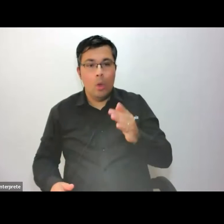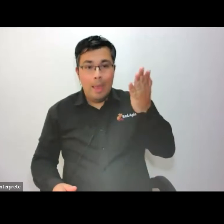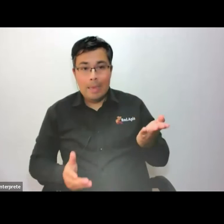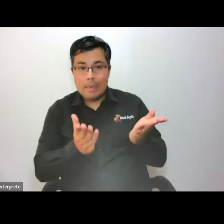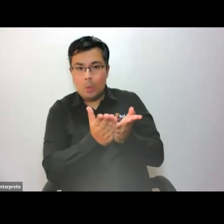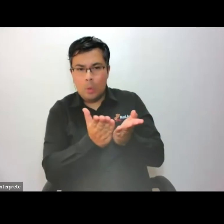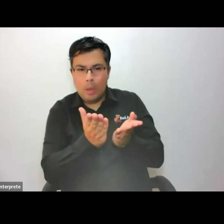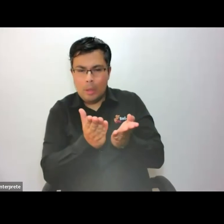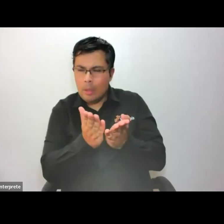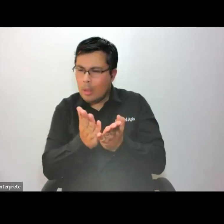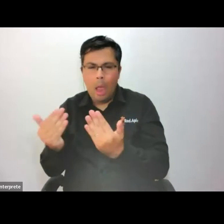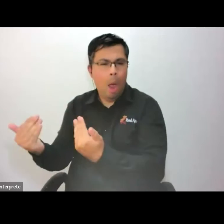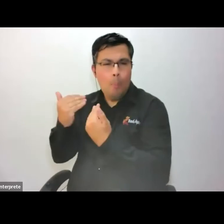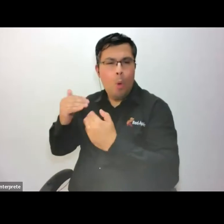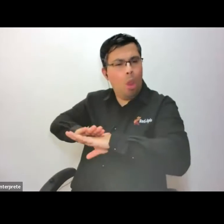no